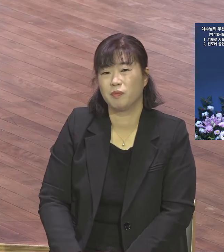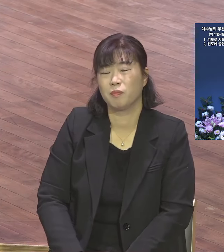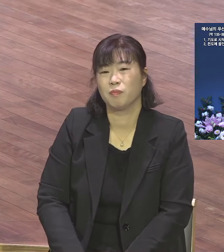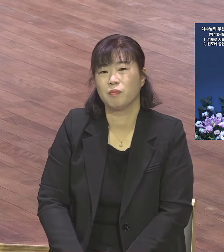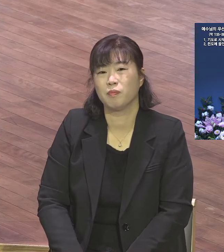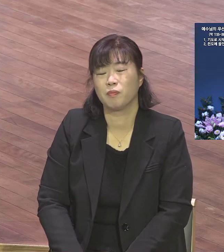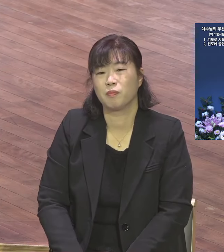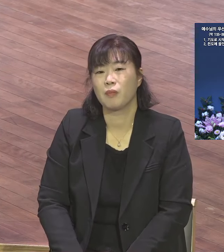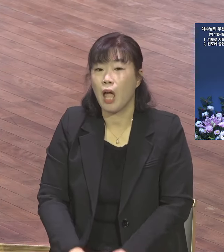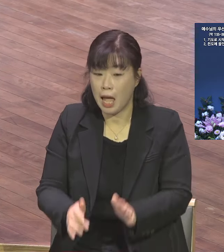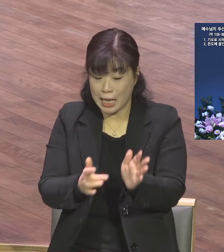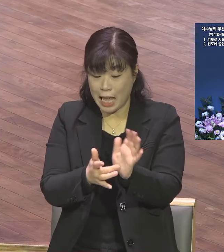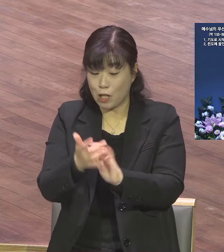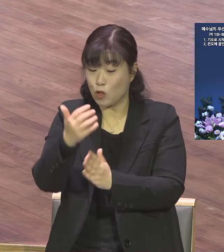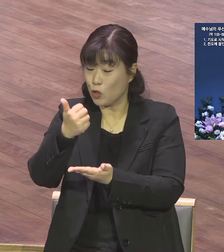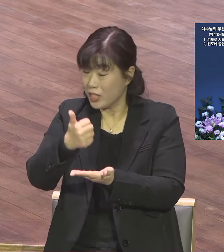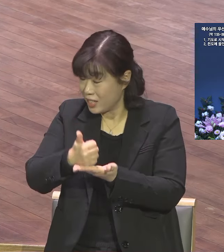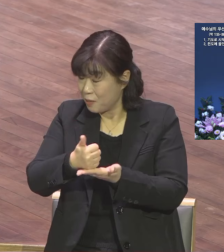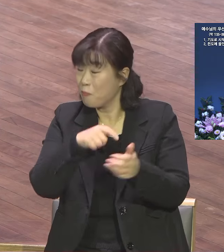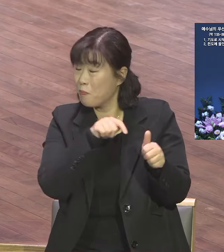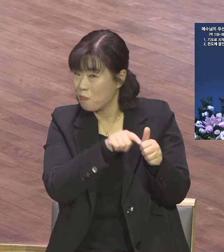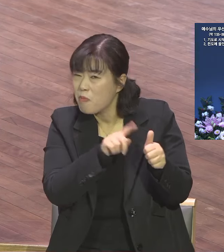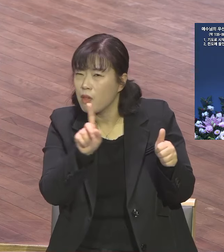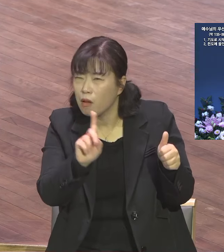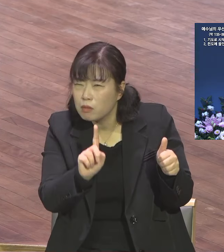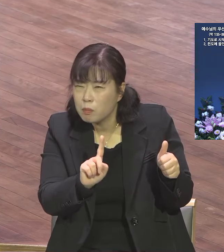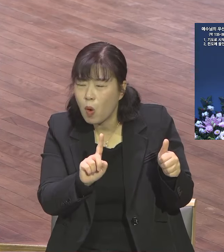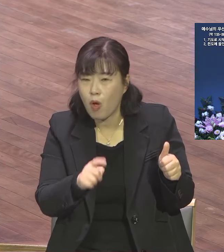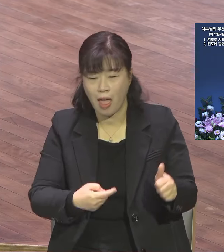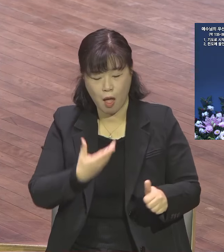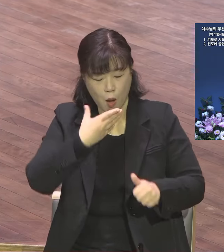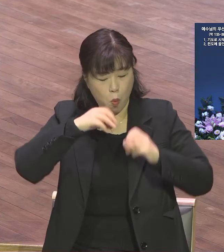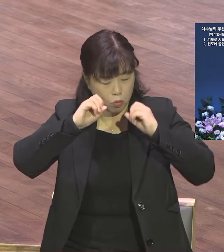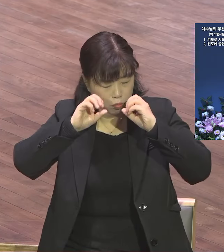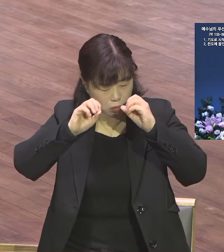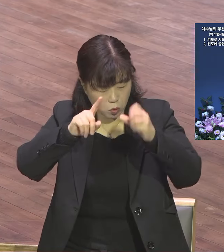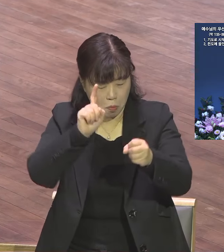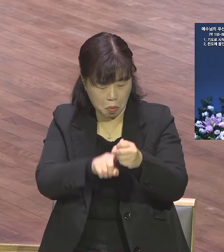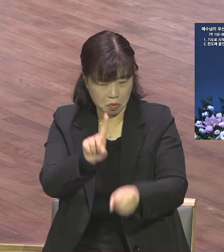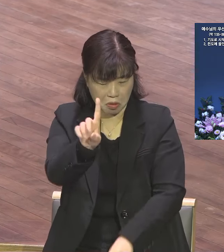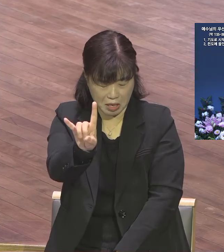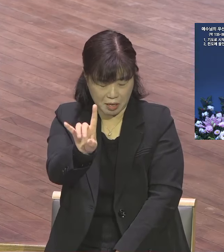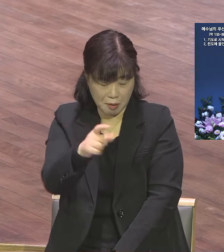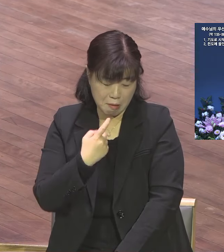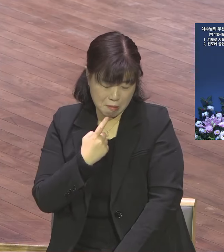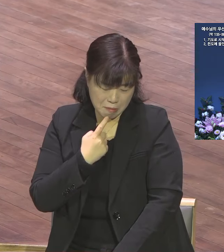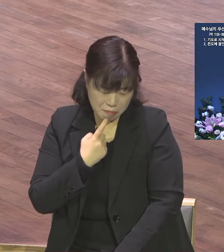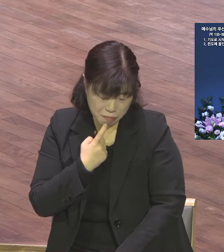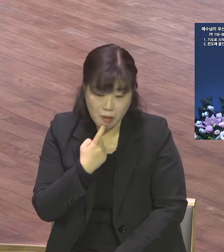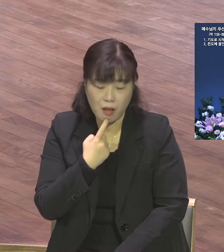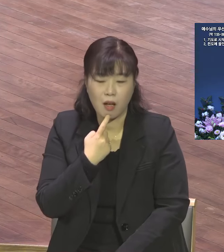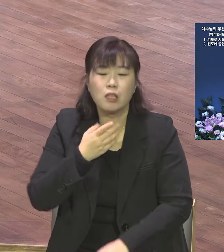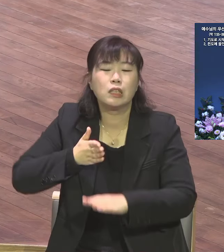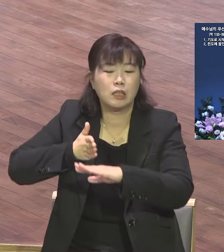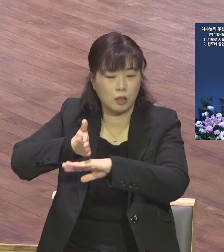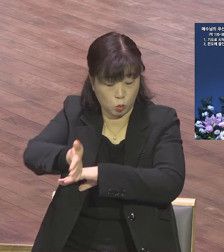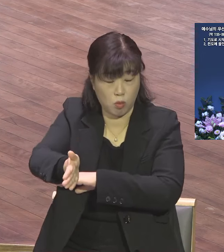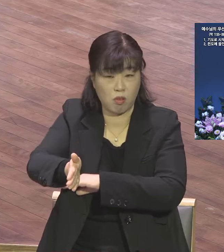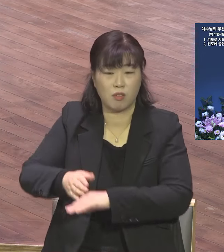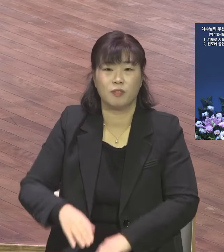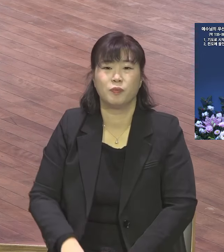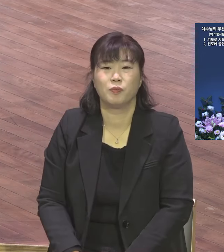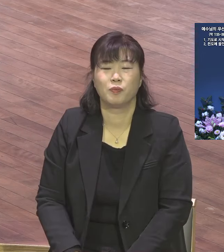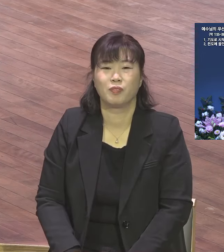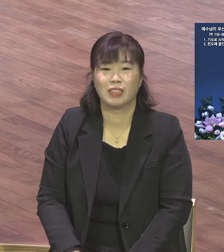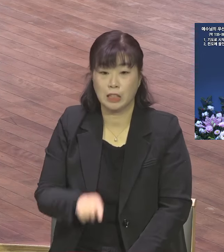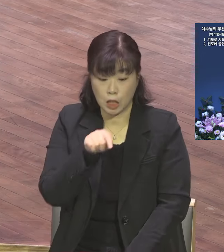끊임없이 진행하셨다. 바울이 이런 예수님의 발걸음을 그대로 따라갔죠. 다메섹 도상에서 부르심 받은 이후에 일평생